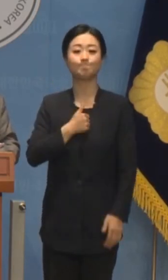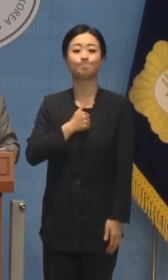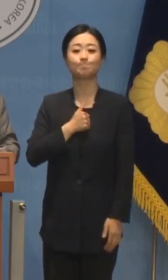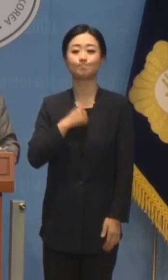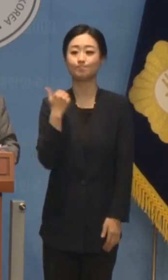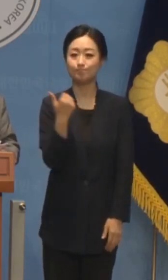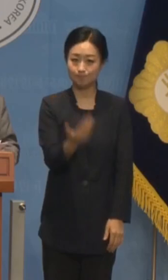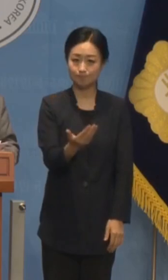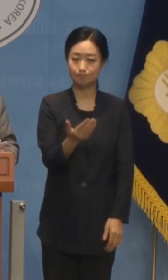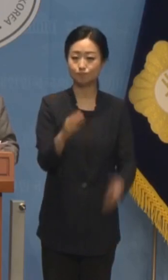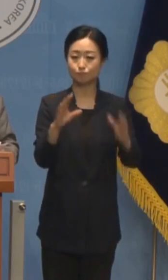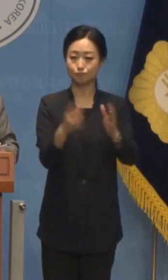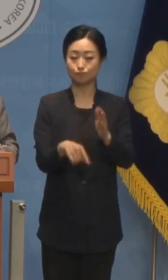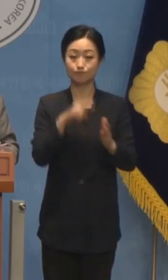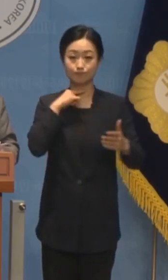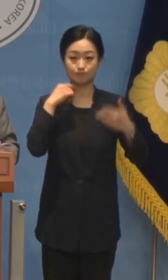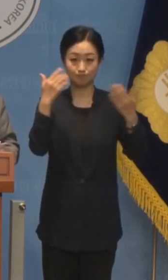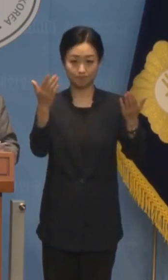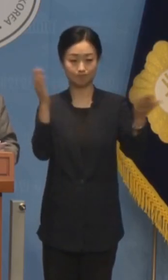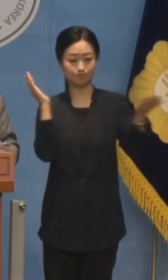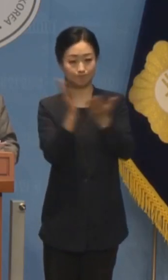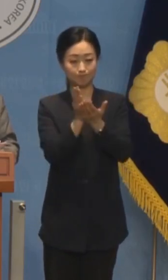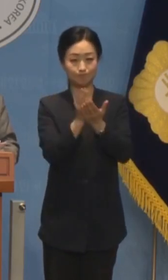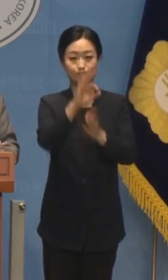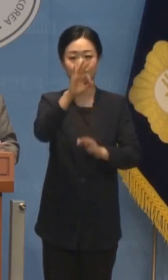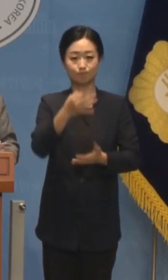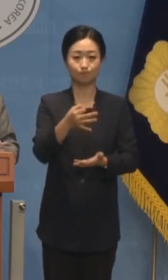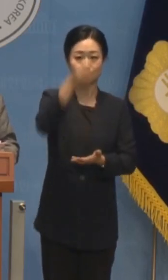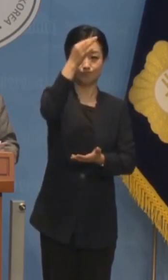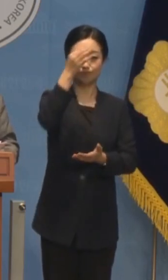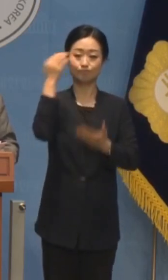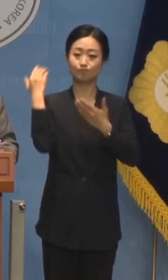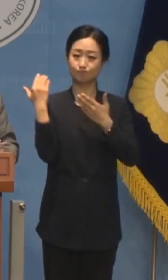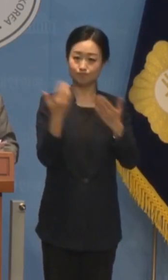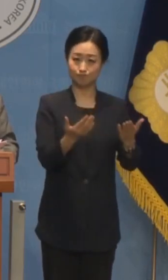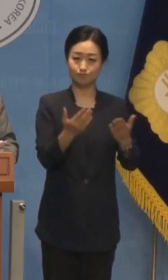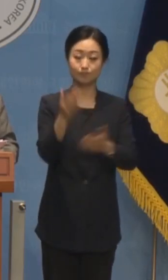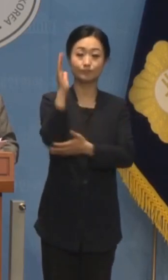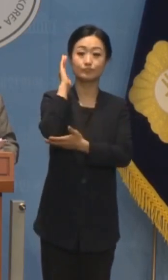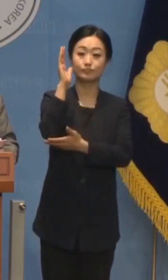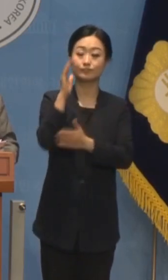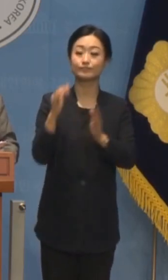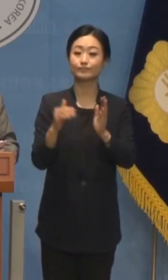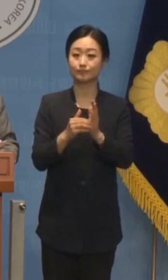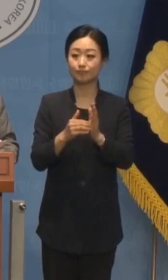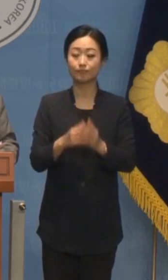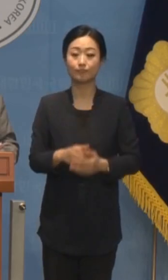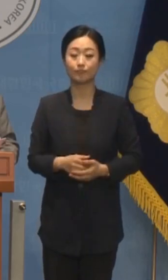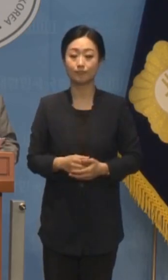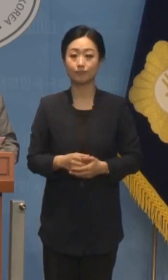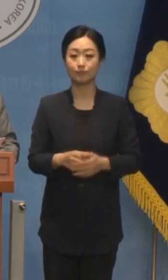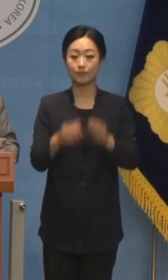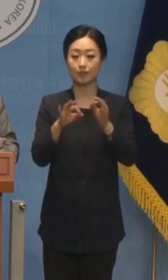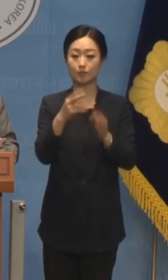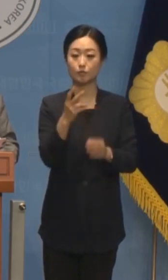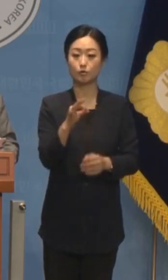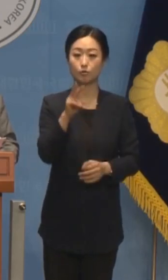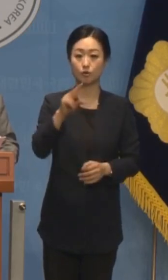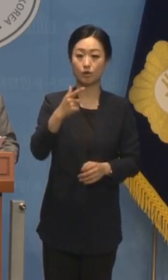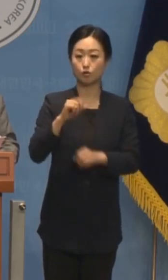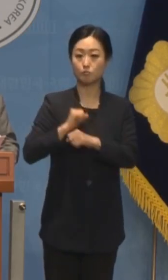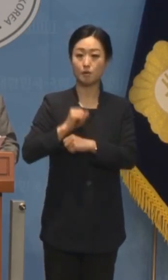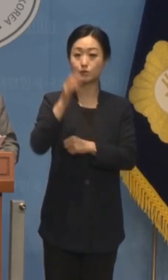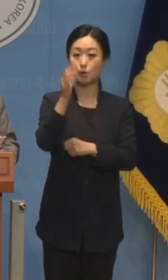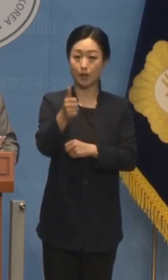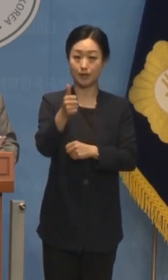국가를 위한 헌신에 합당한 처를 보장할 것이라고 말했습니다 또 김용현 국방부